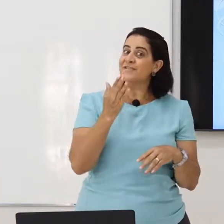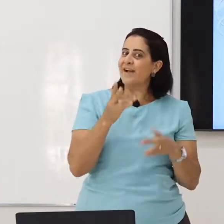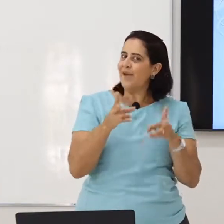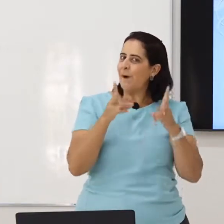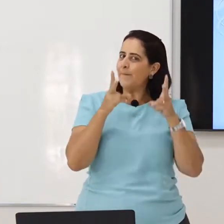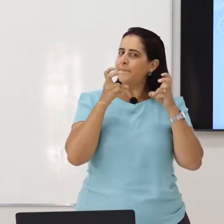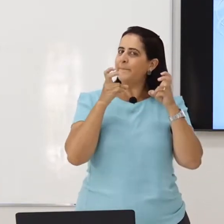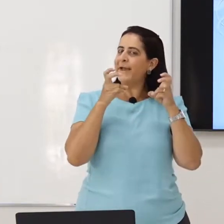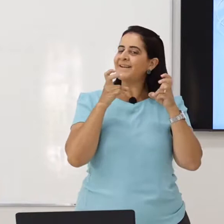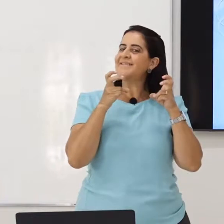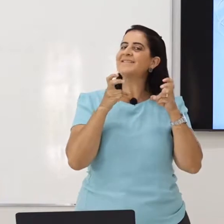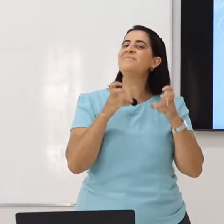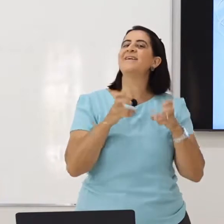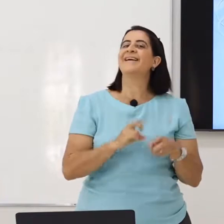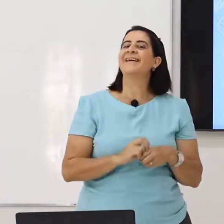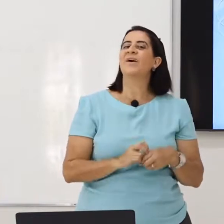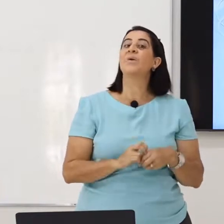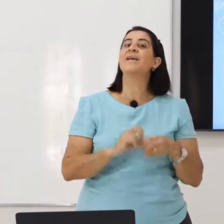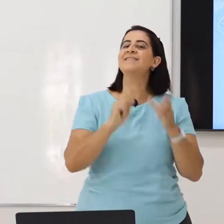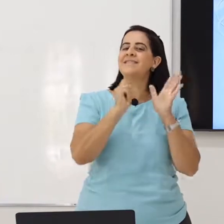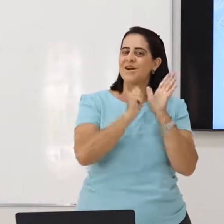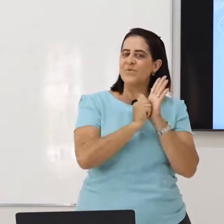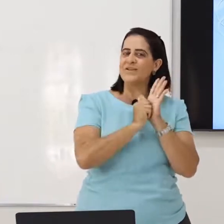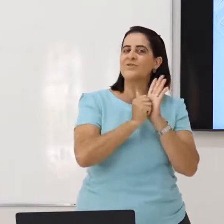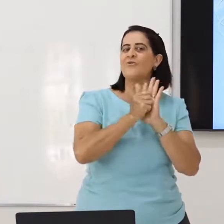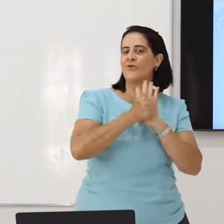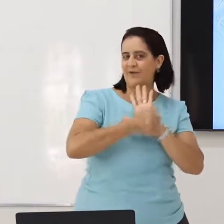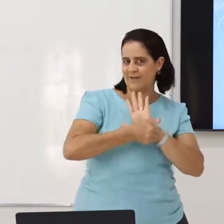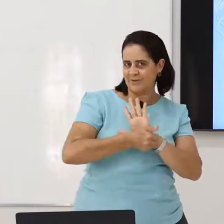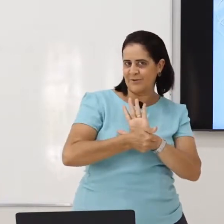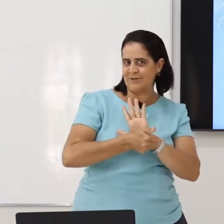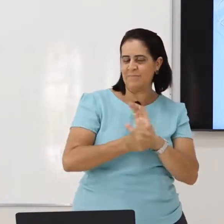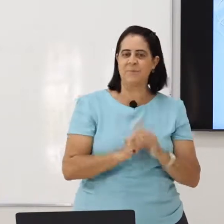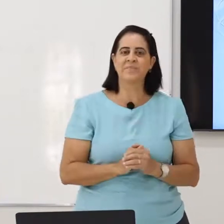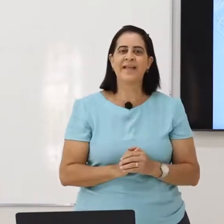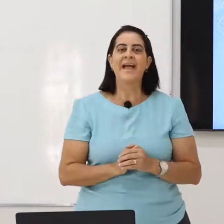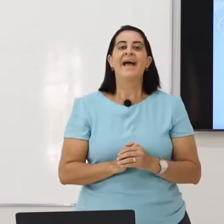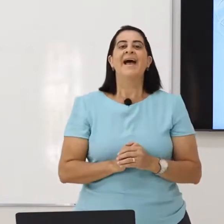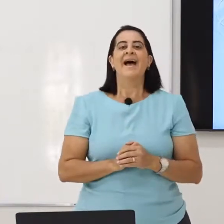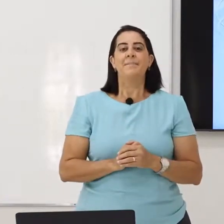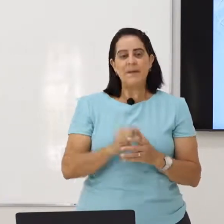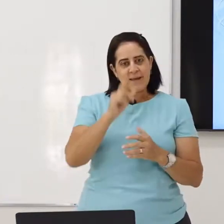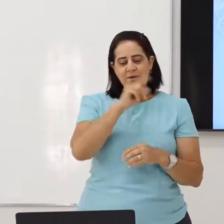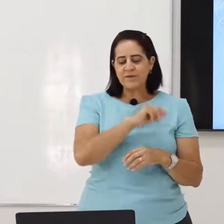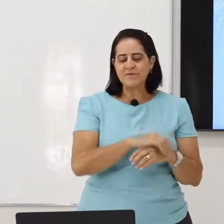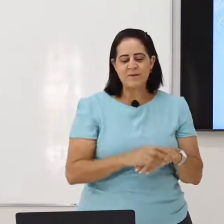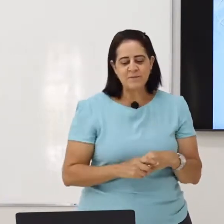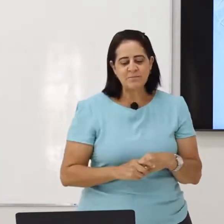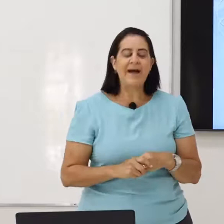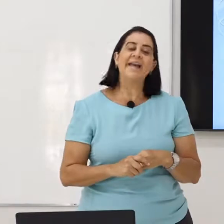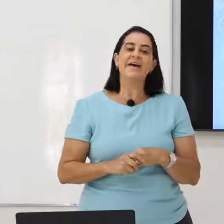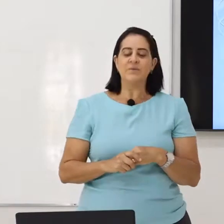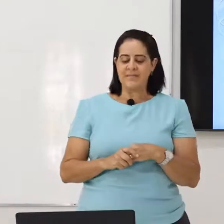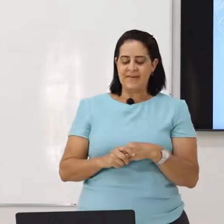vai, perceber o que são as configurações de mão. Primeiro nós vamos para o sinal